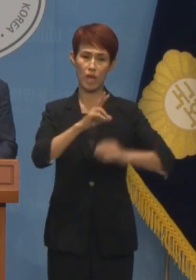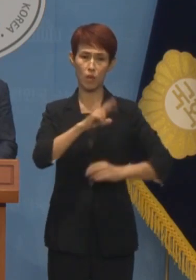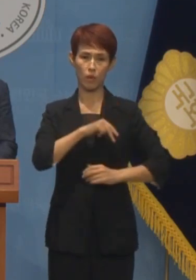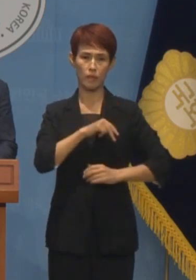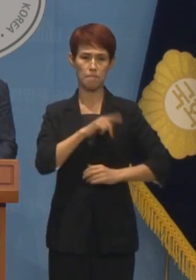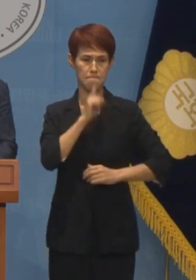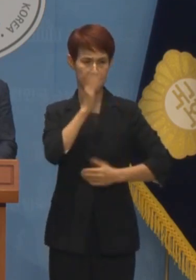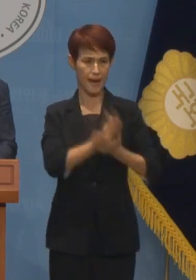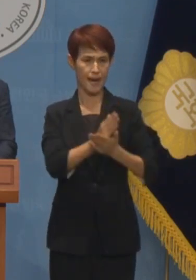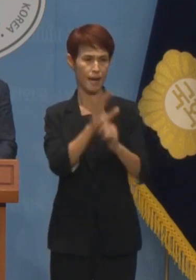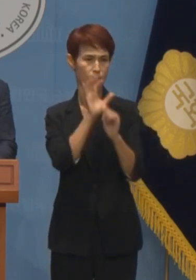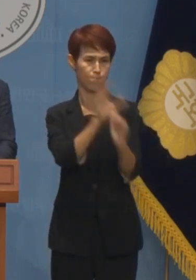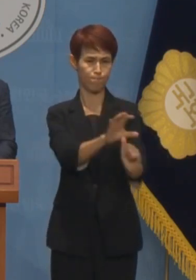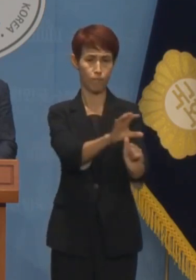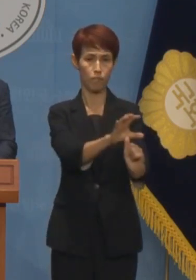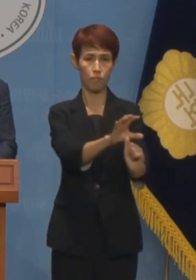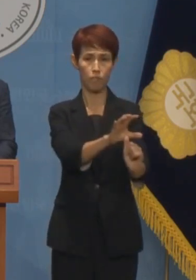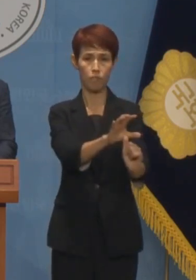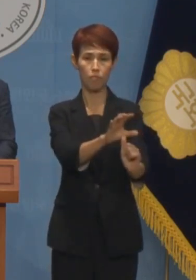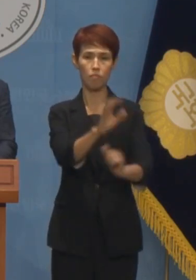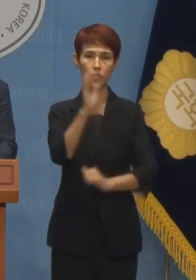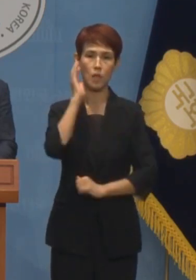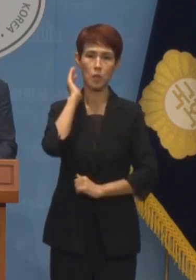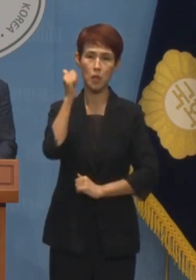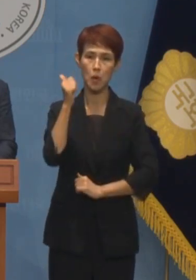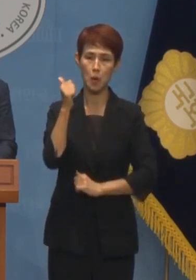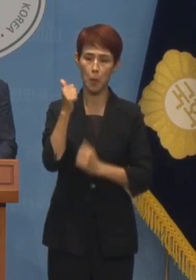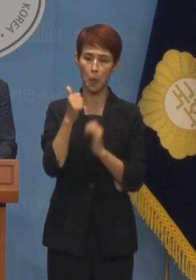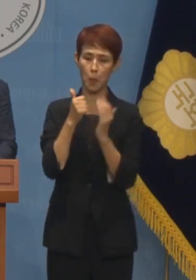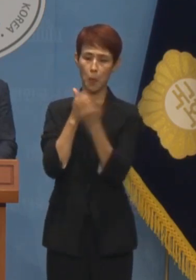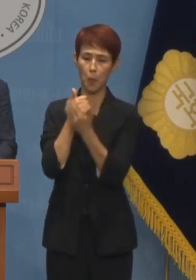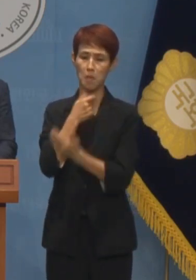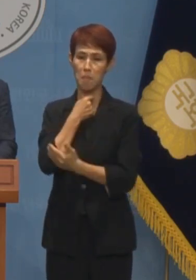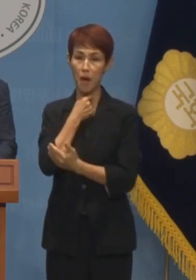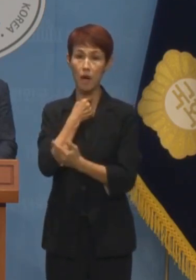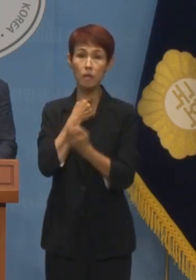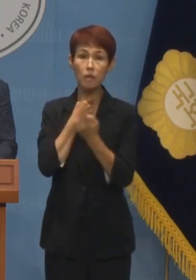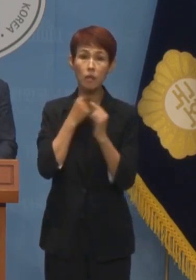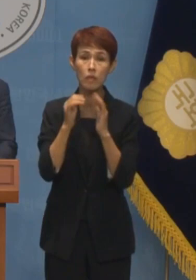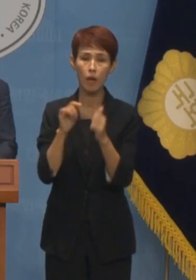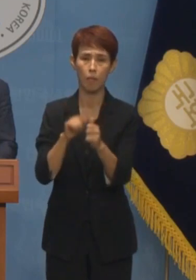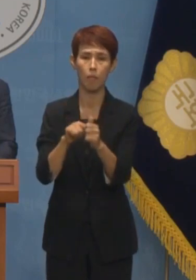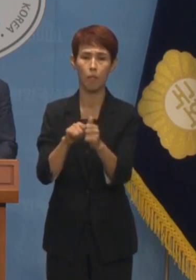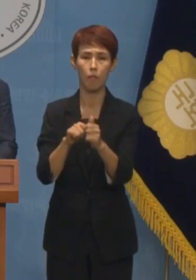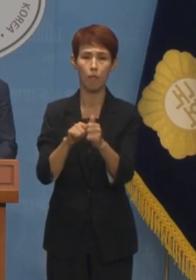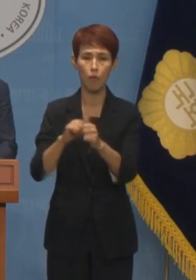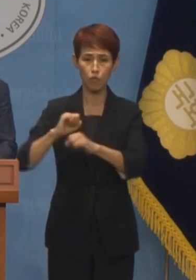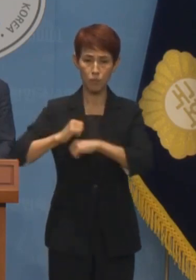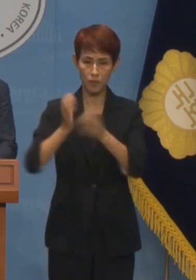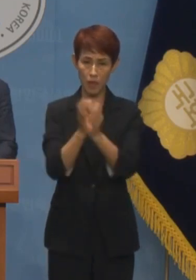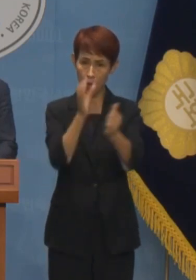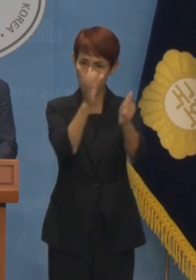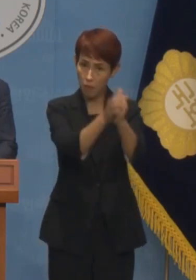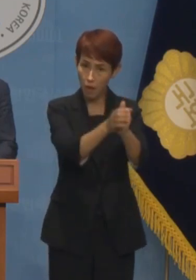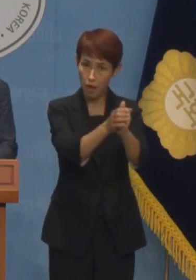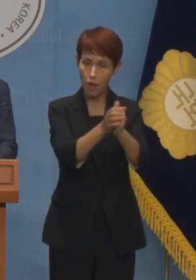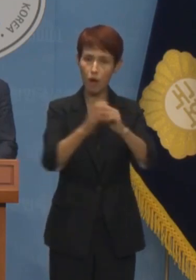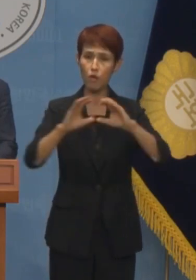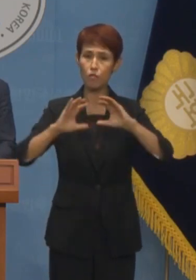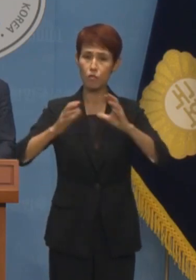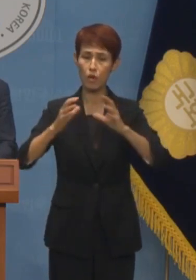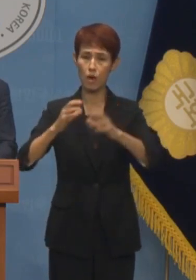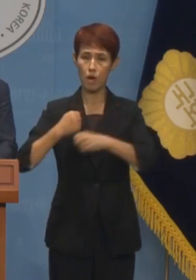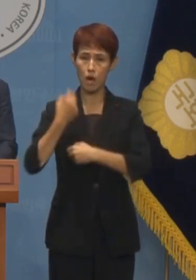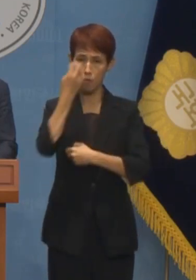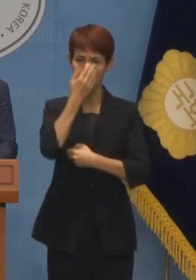입틀막하며 오직 대통령 심기 경호에만 매달려온 경호처장이 국방부 장관이 된다고 국가안보를 지킬